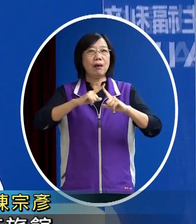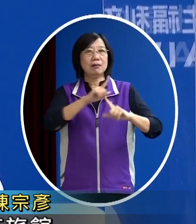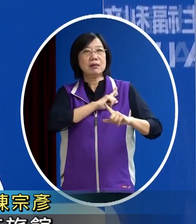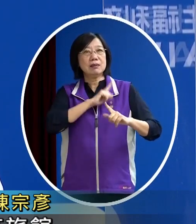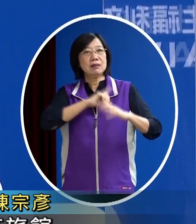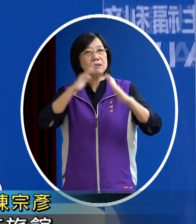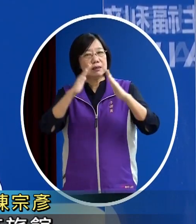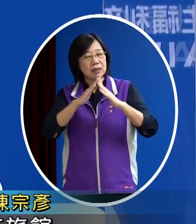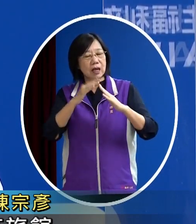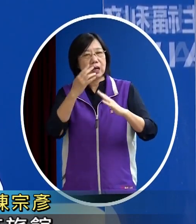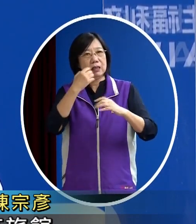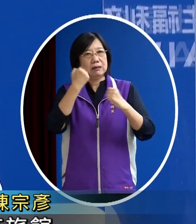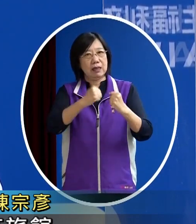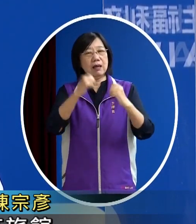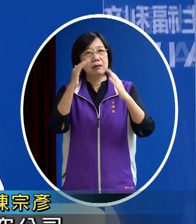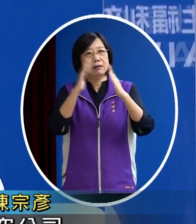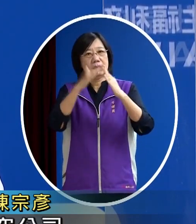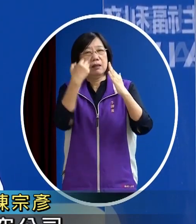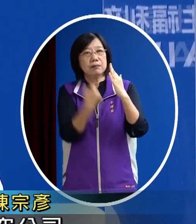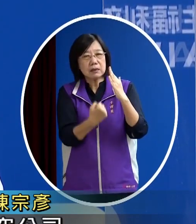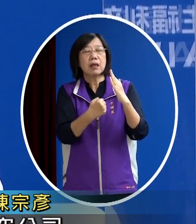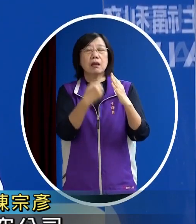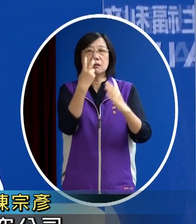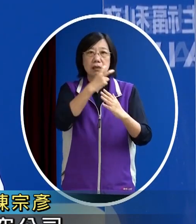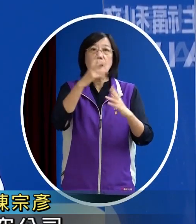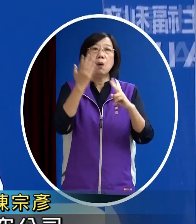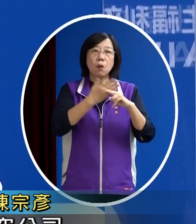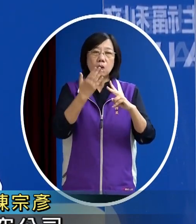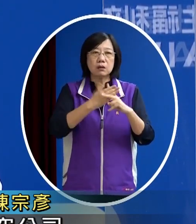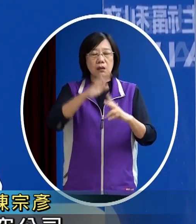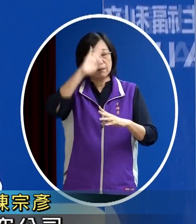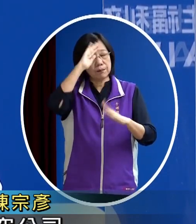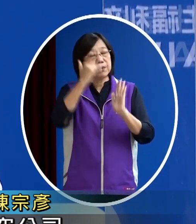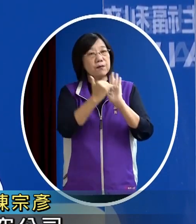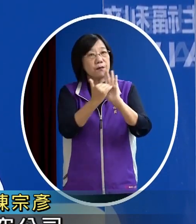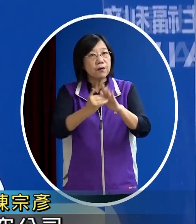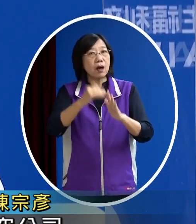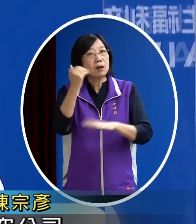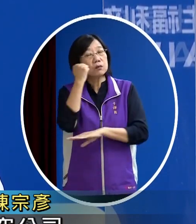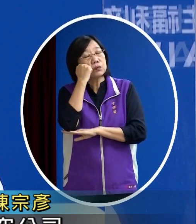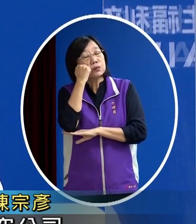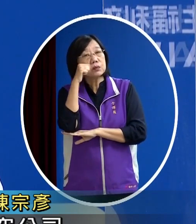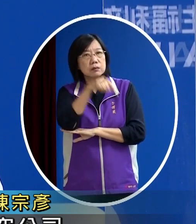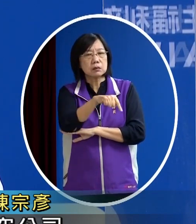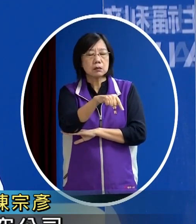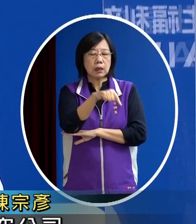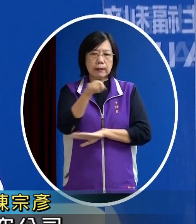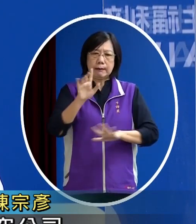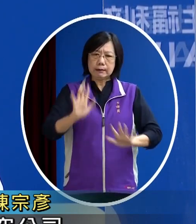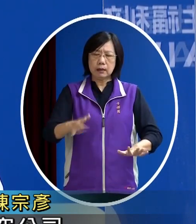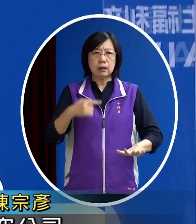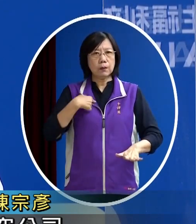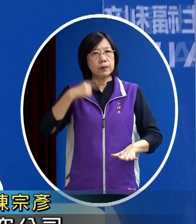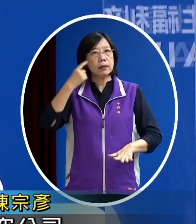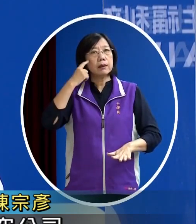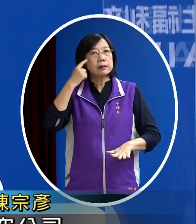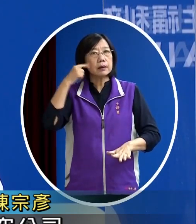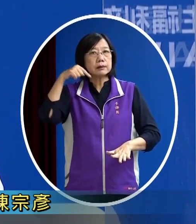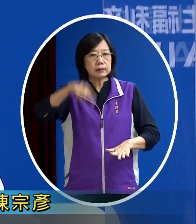家检疫。那这一块，我们请民航局协助两家航空公司，能不能把这一道的程序透过其